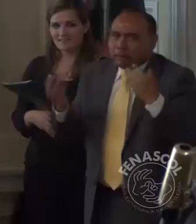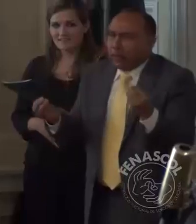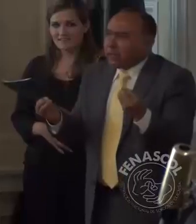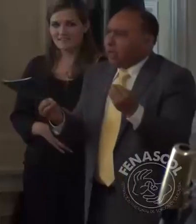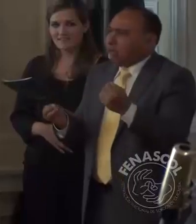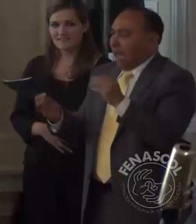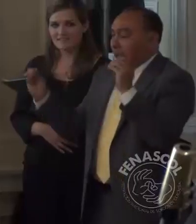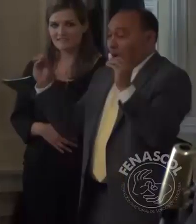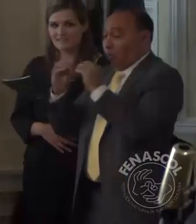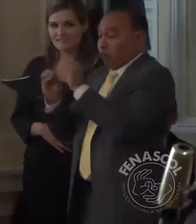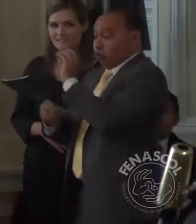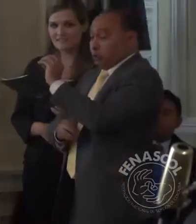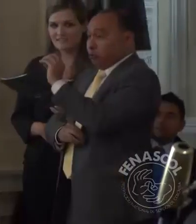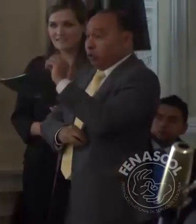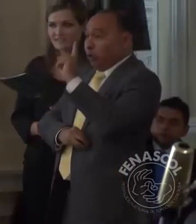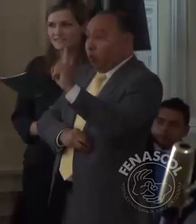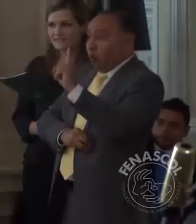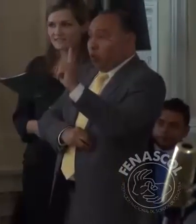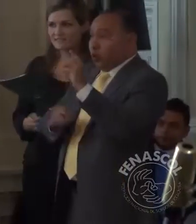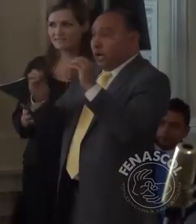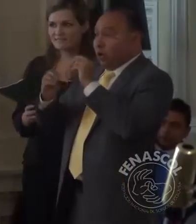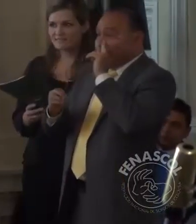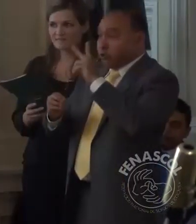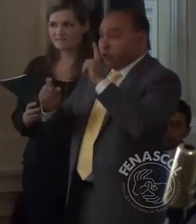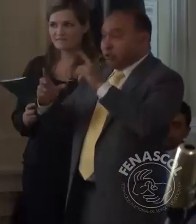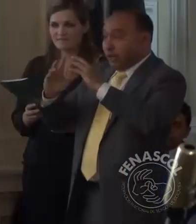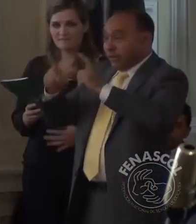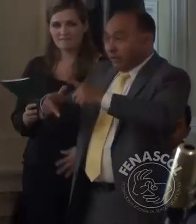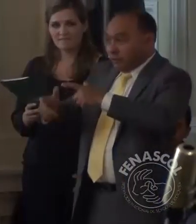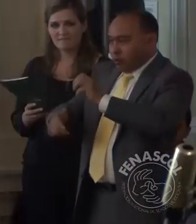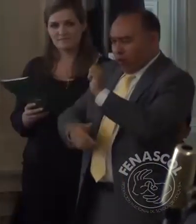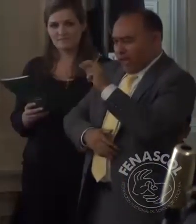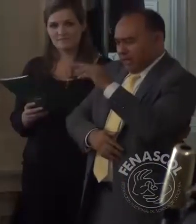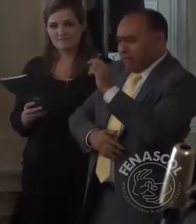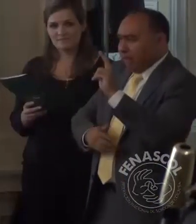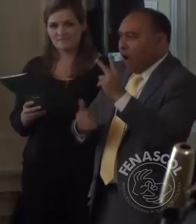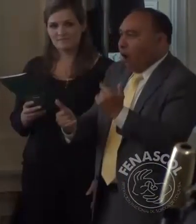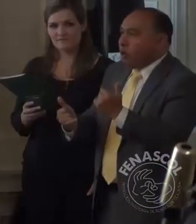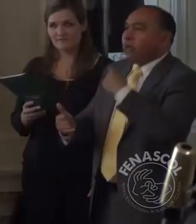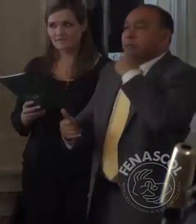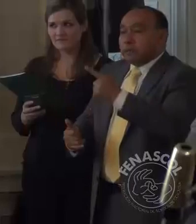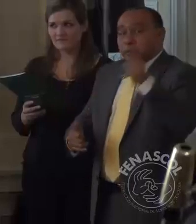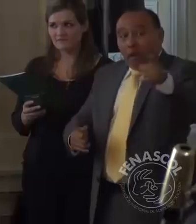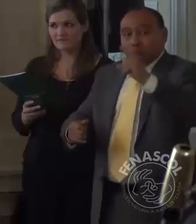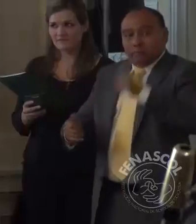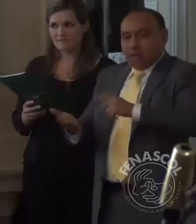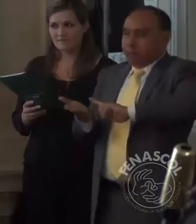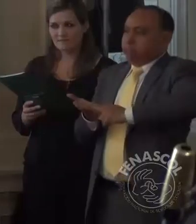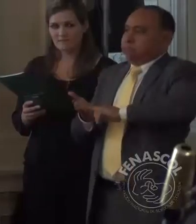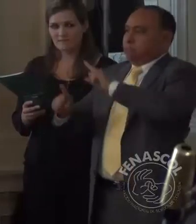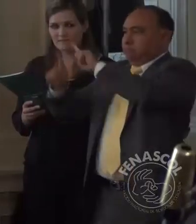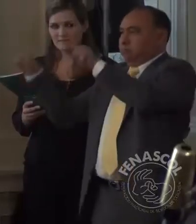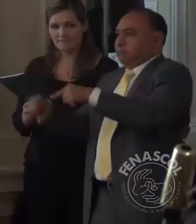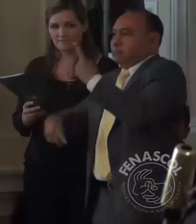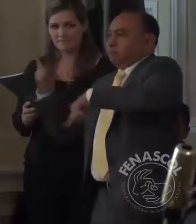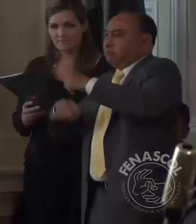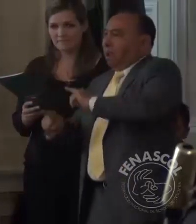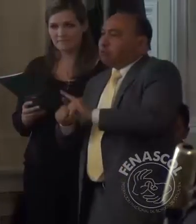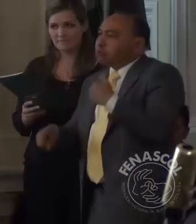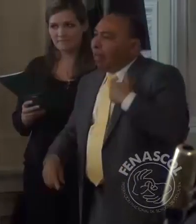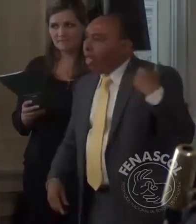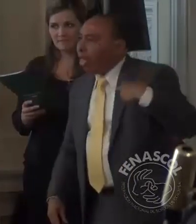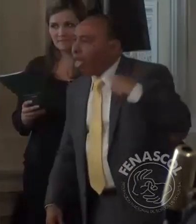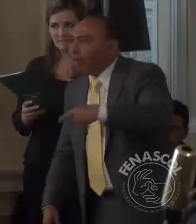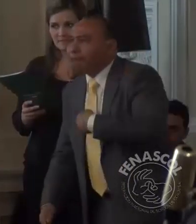presidenciales, ojalá esté pendiente del acuerdo 001 de la ANTV, en la que